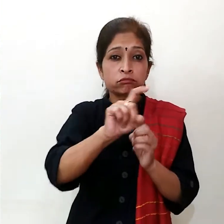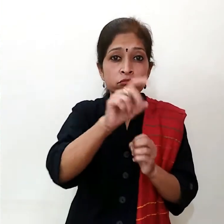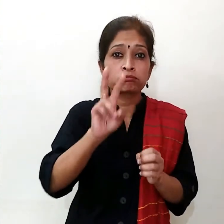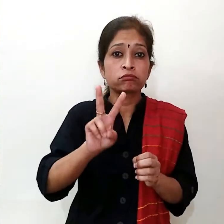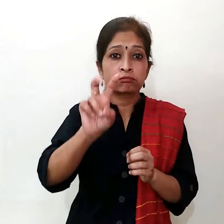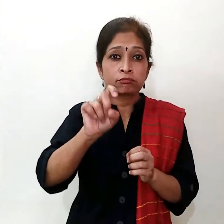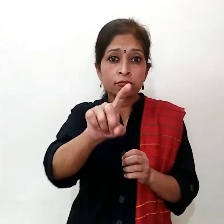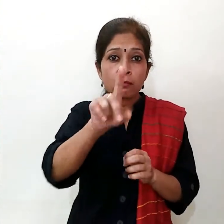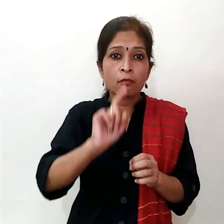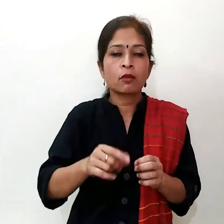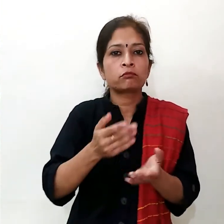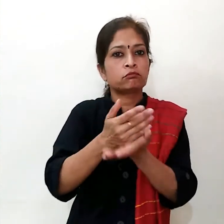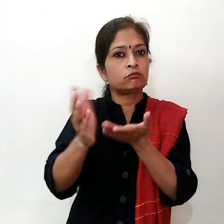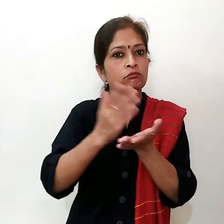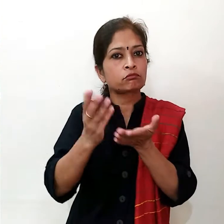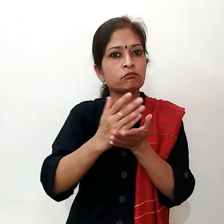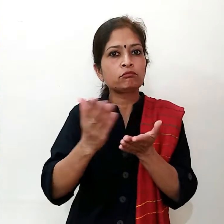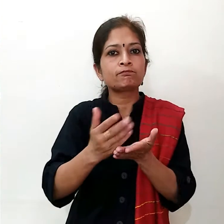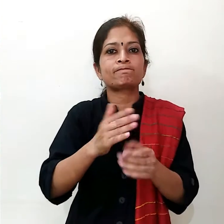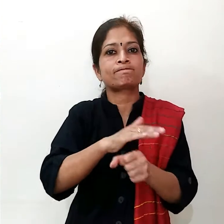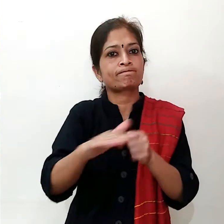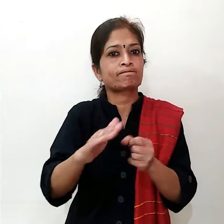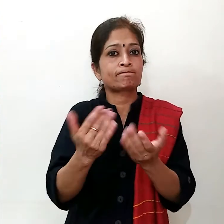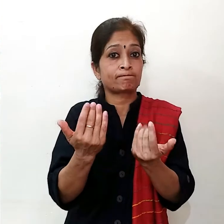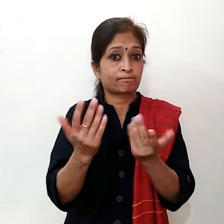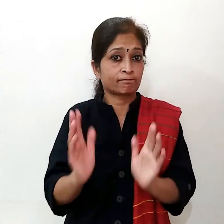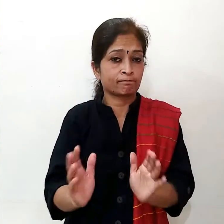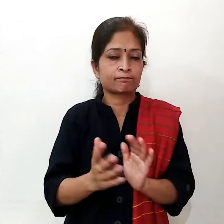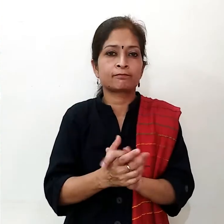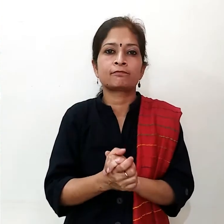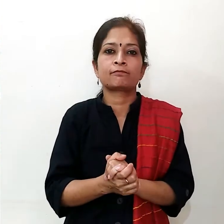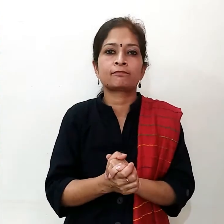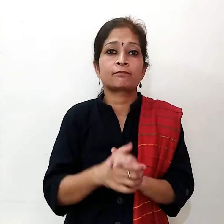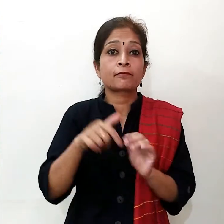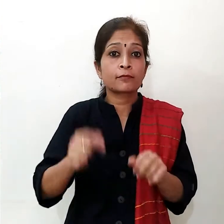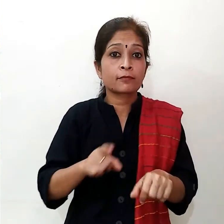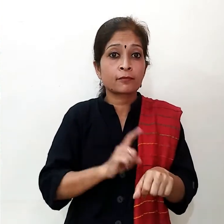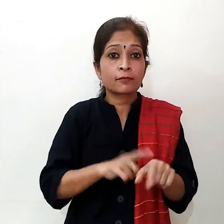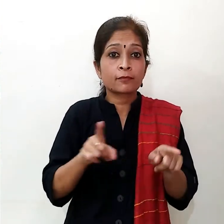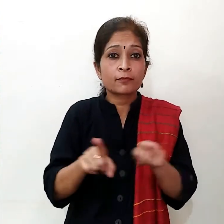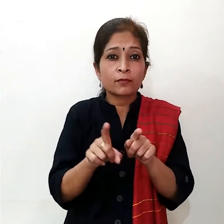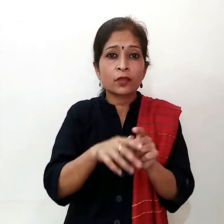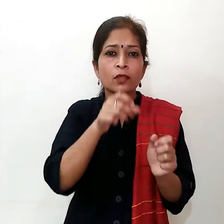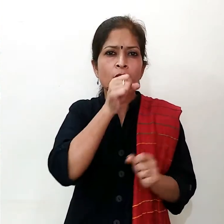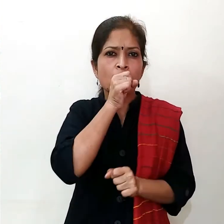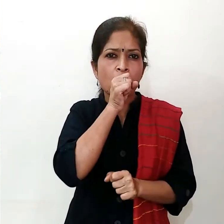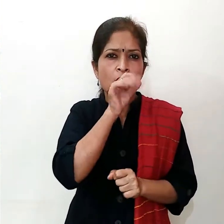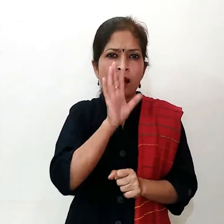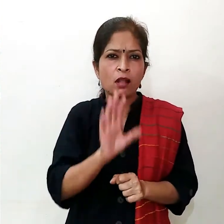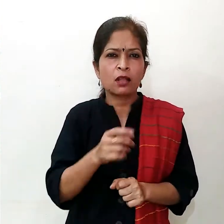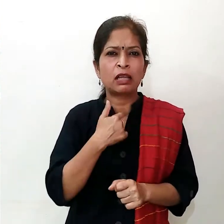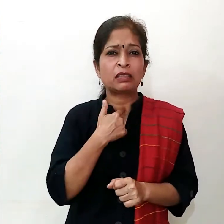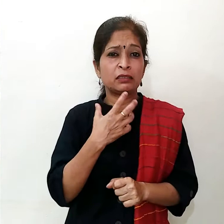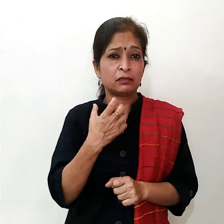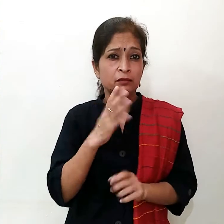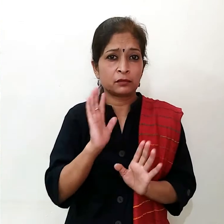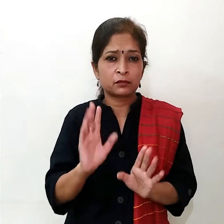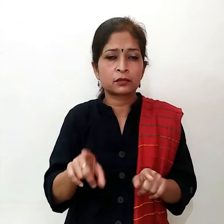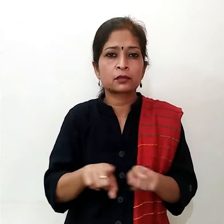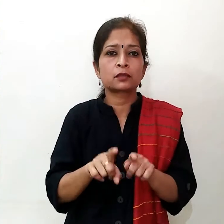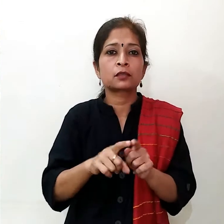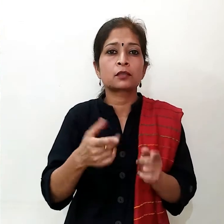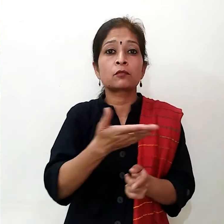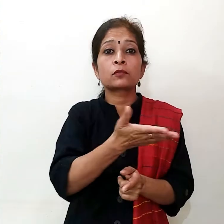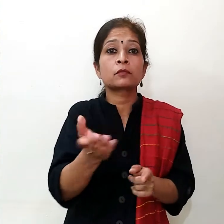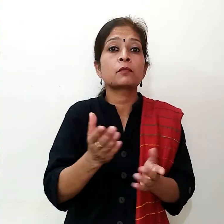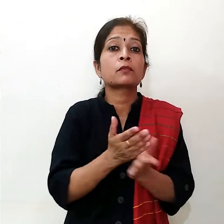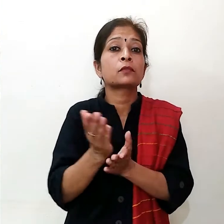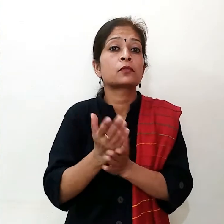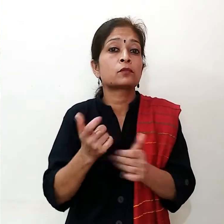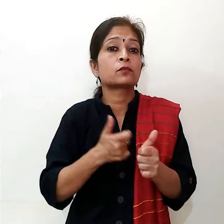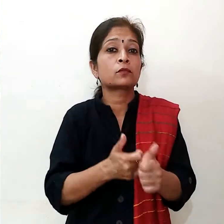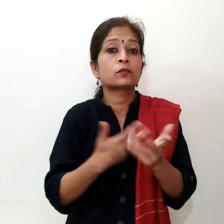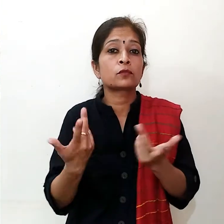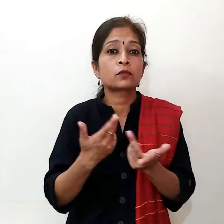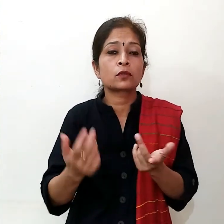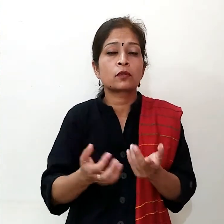ह